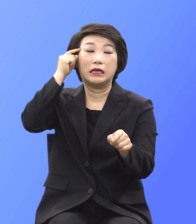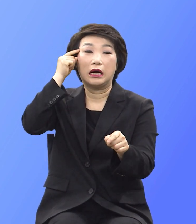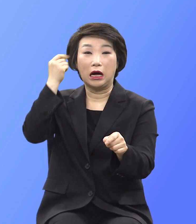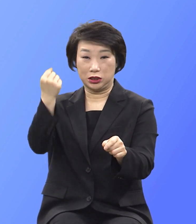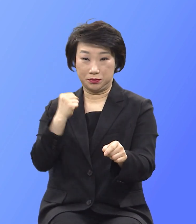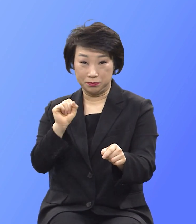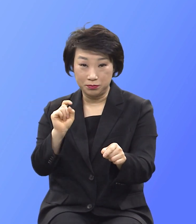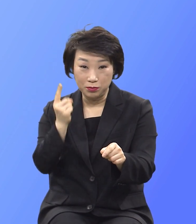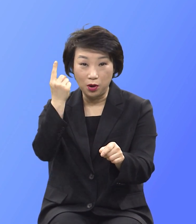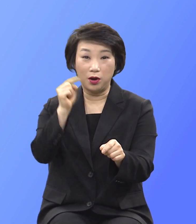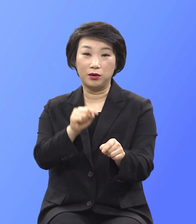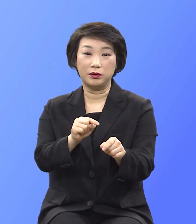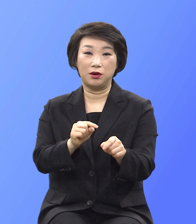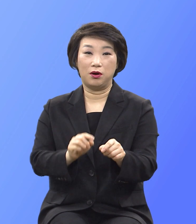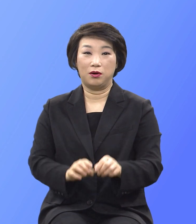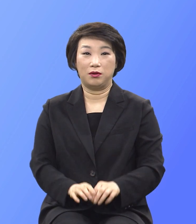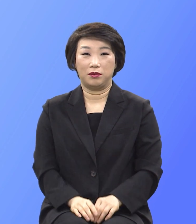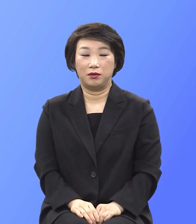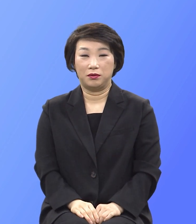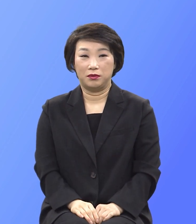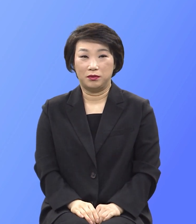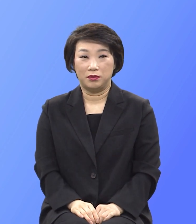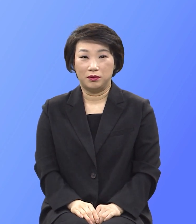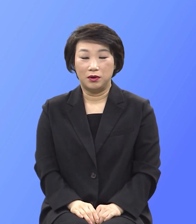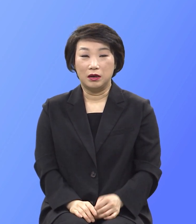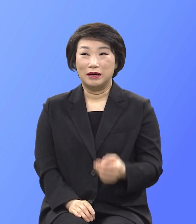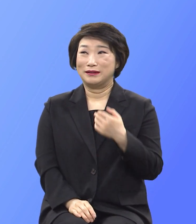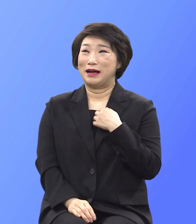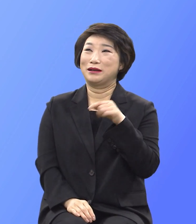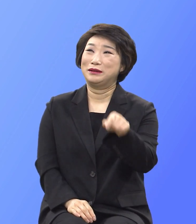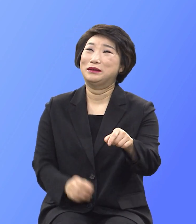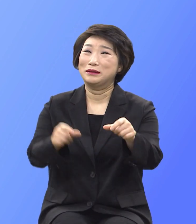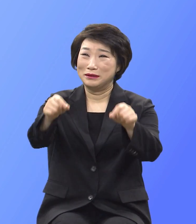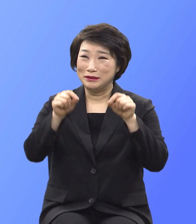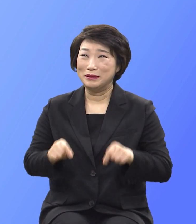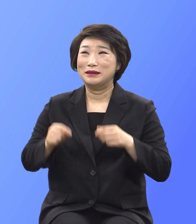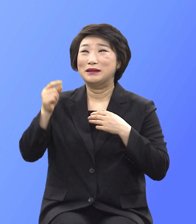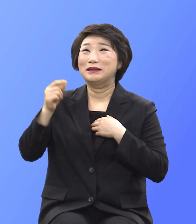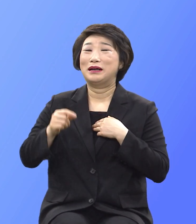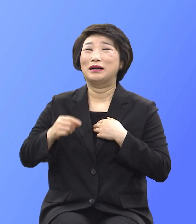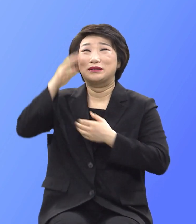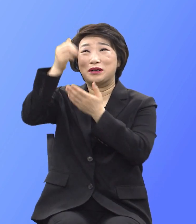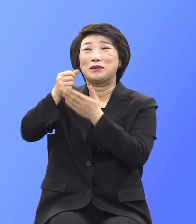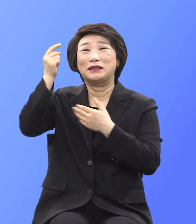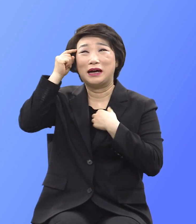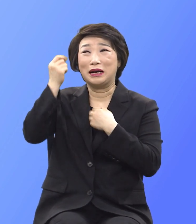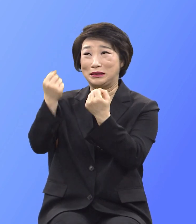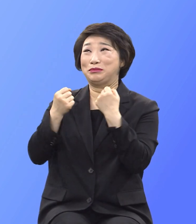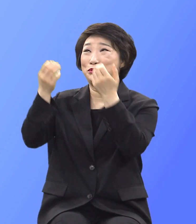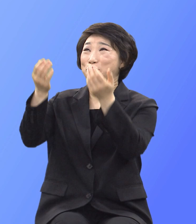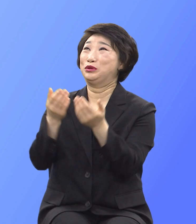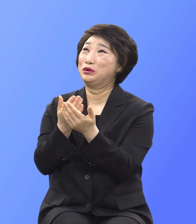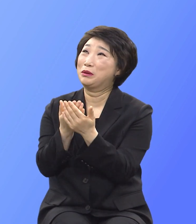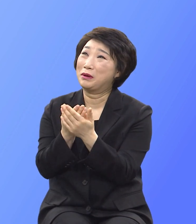생각의 힘이라 이거야. 내게도 생각의 힘을 주시옵소서.